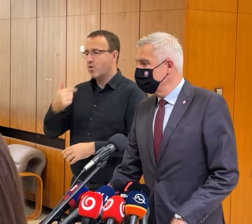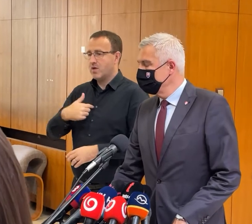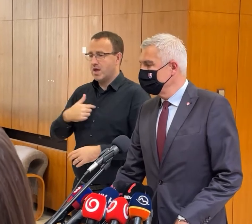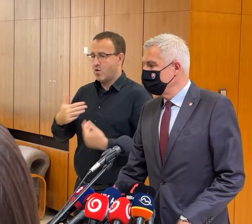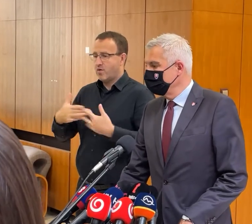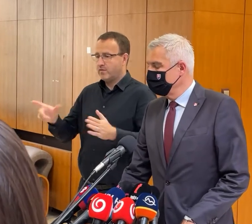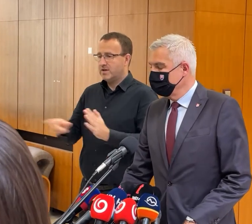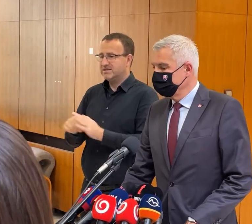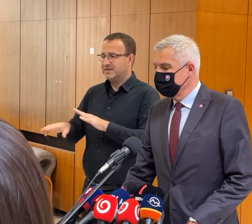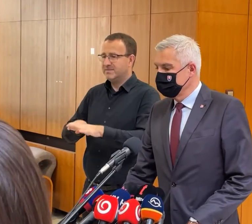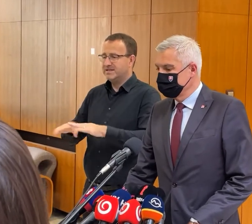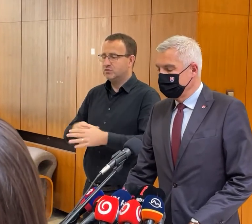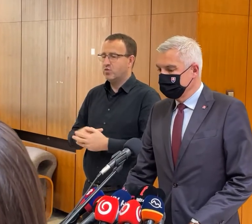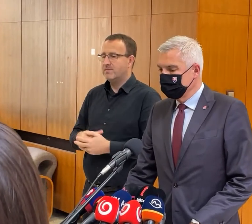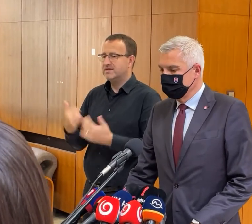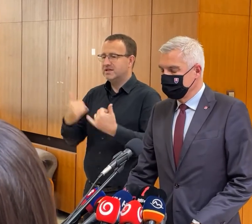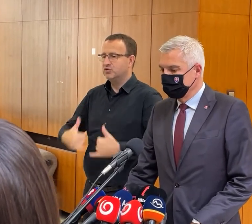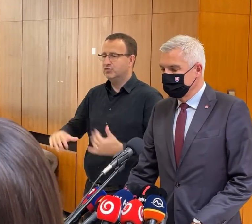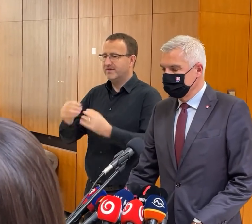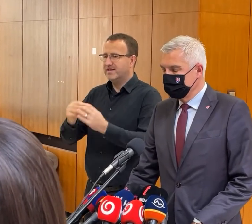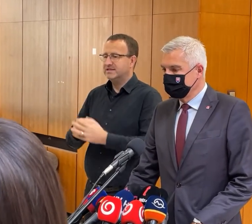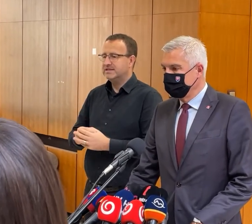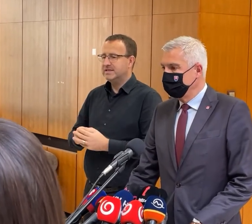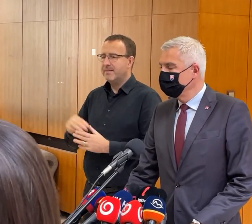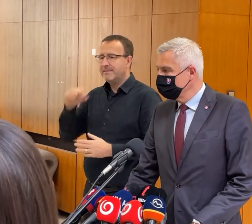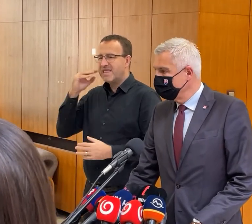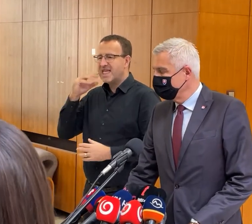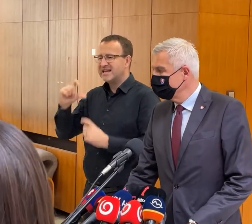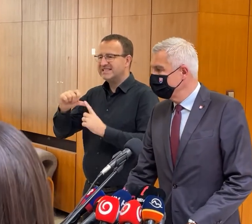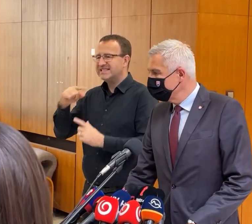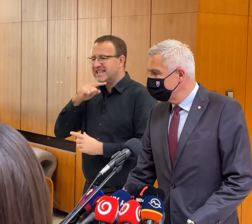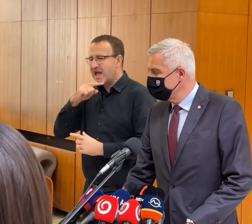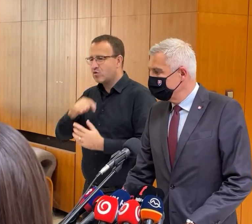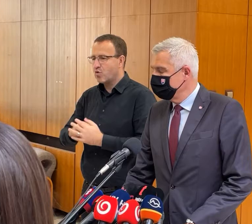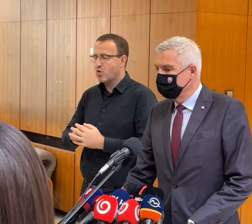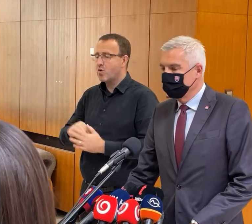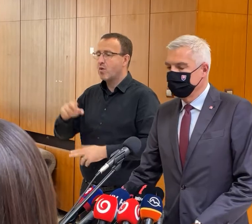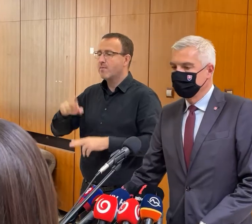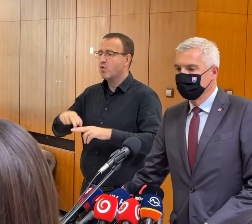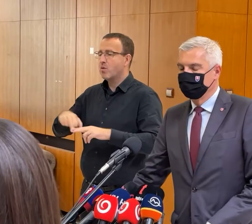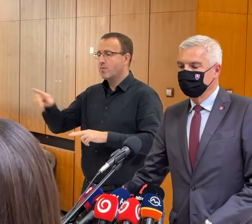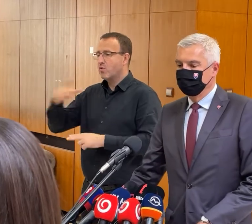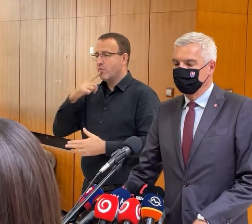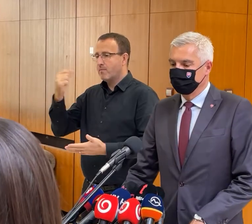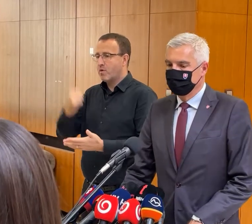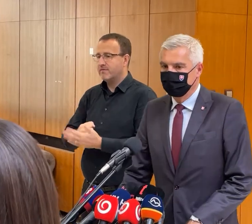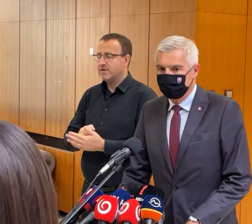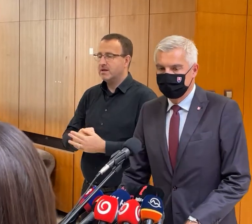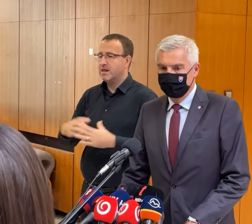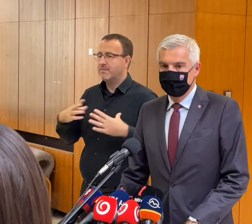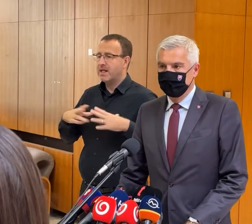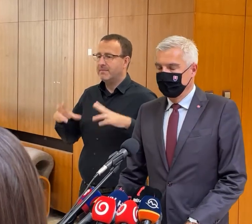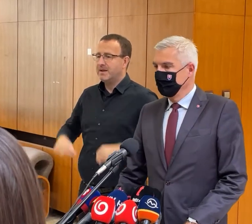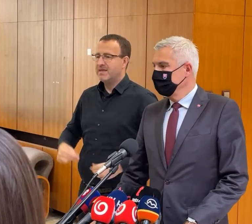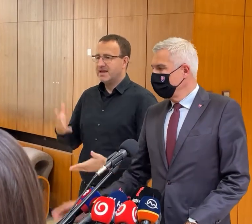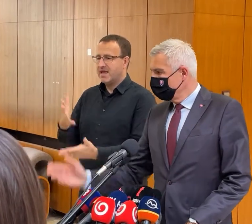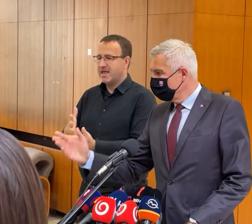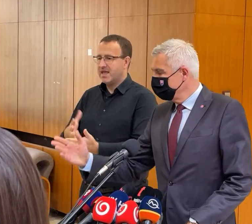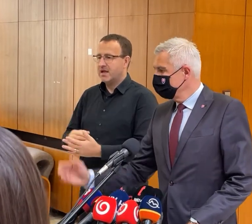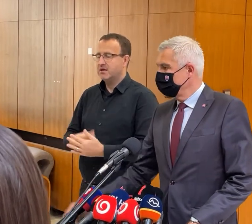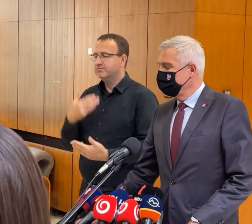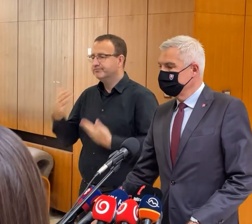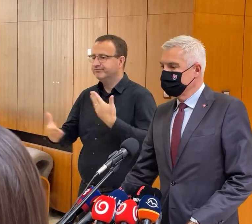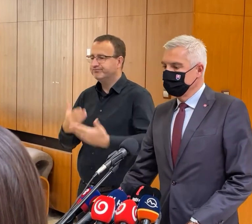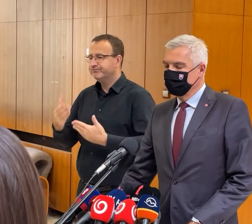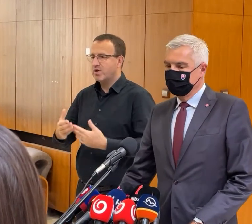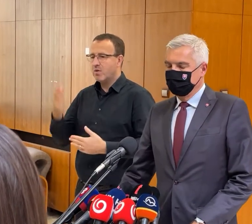ja s ministrom zahraničných vecí Petrom Siatom a potom, ako to potvrdil pán premiér Heger na